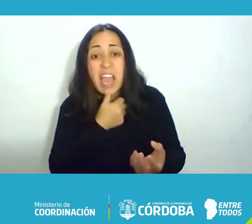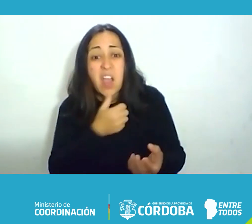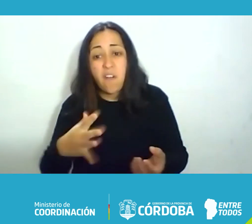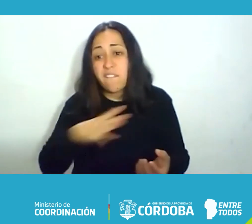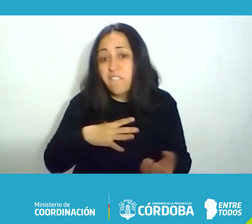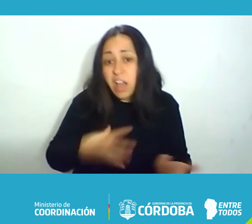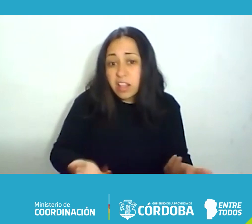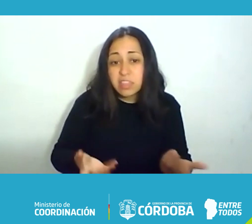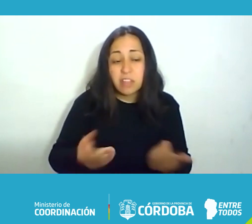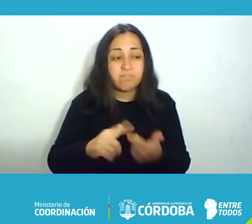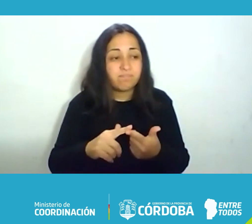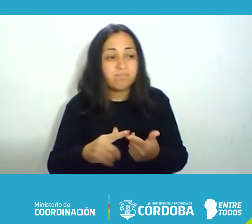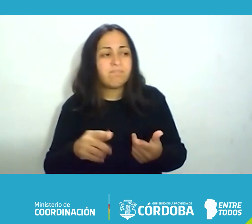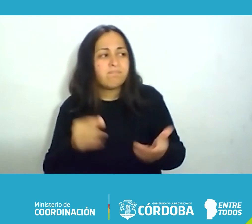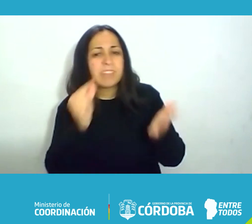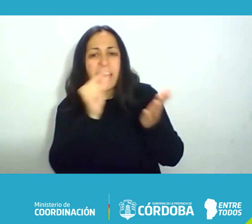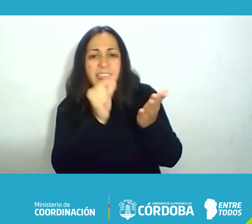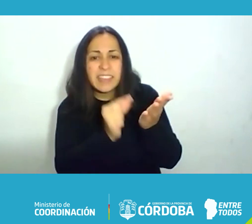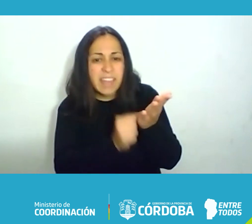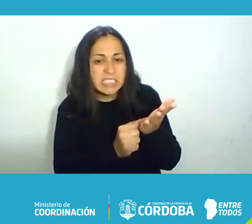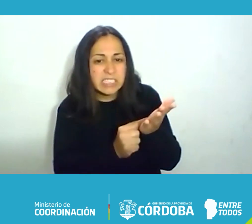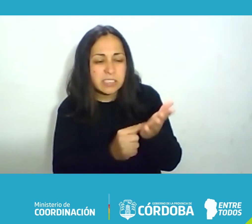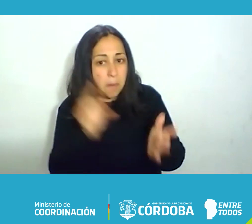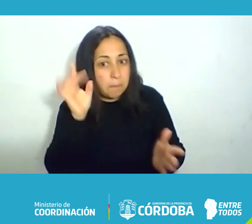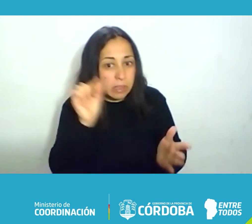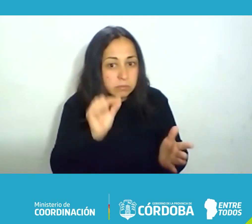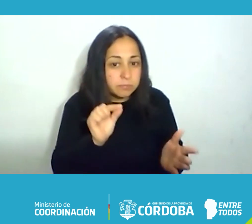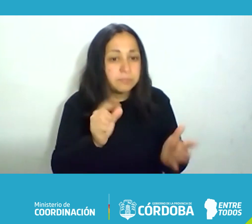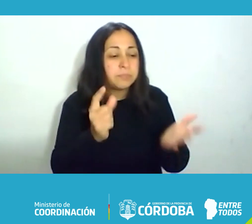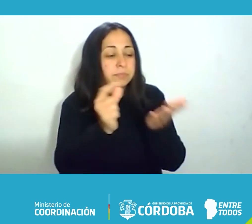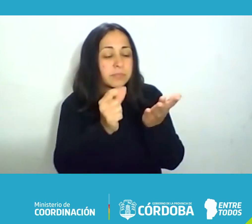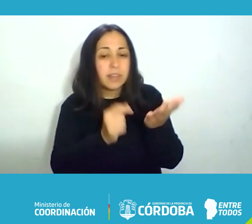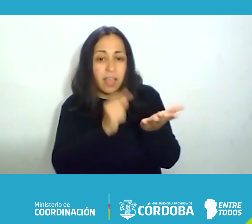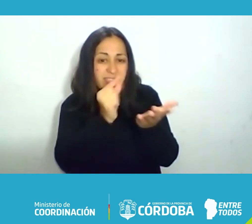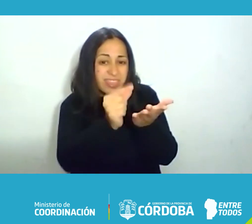que recibe el agua del lago San Roque. Manifiesta detalles